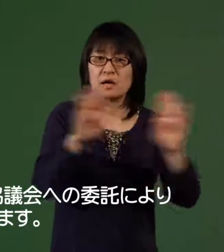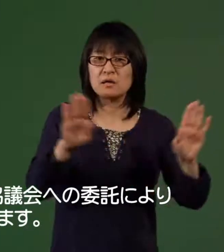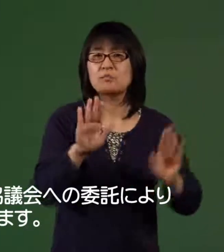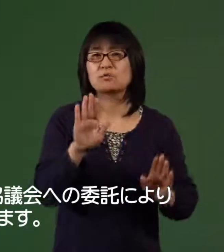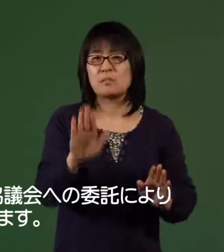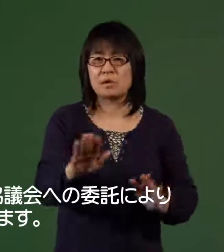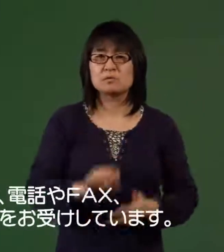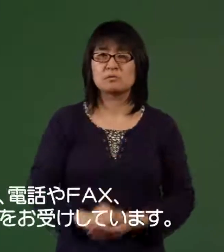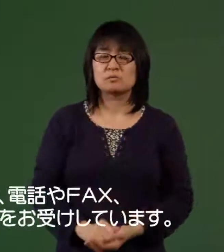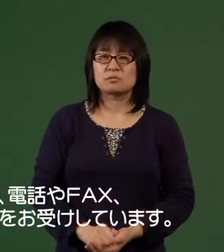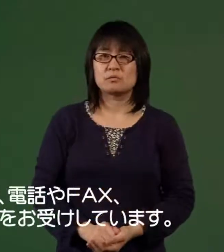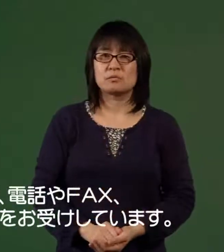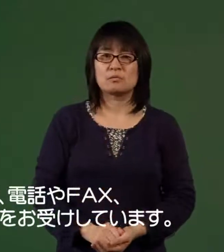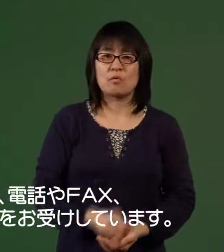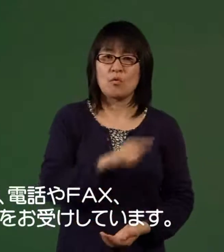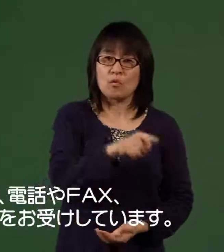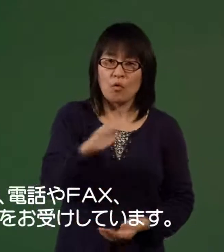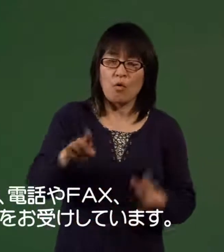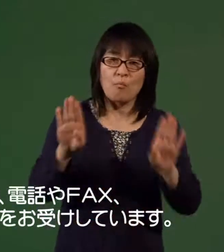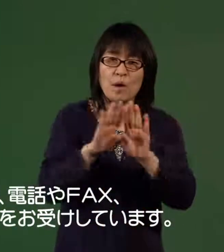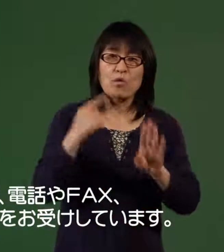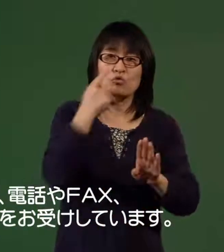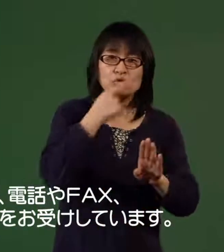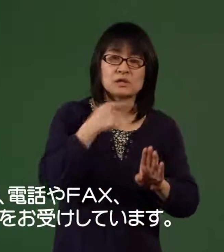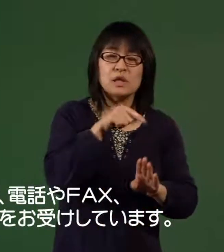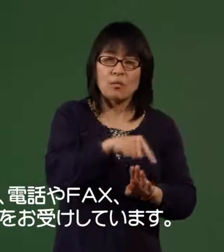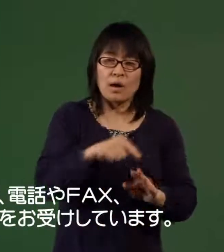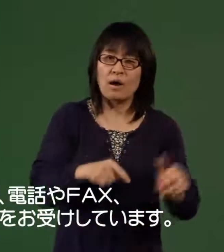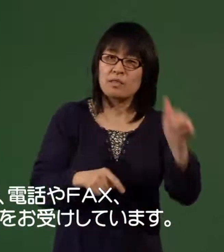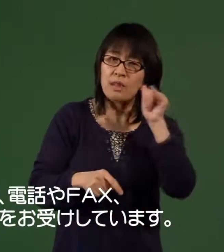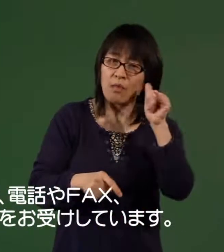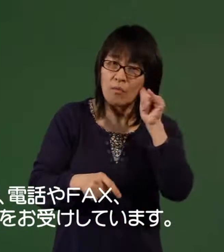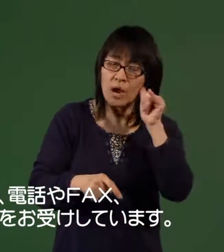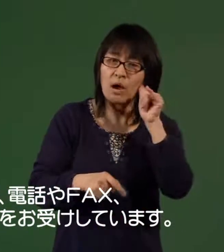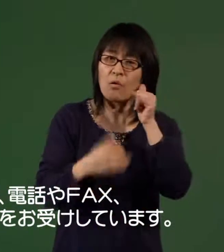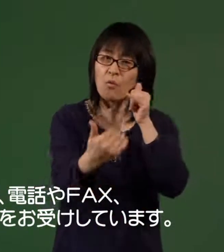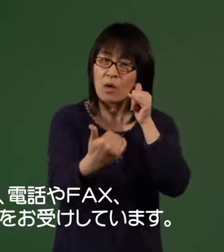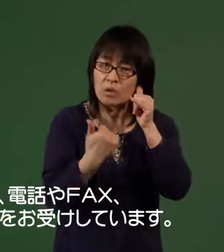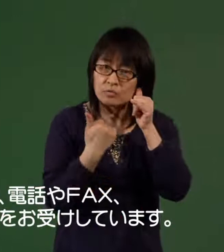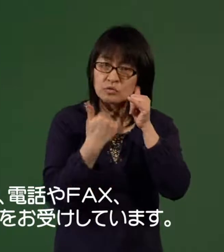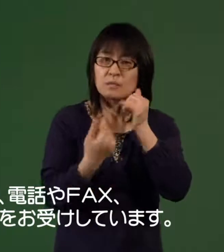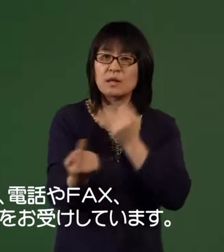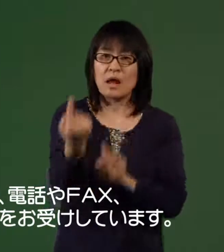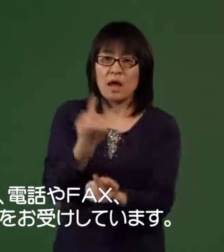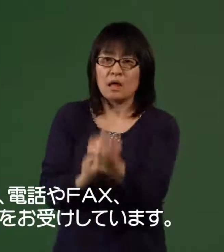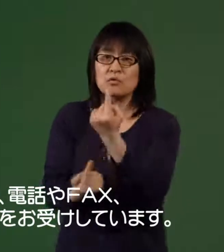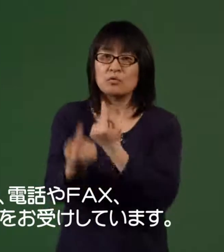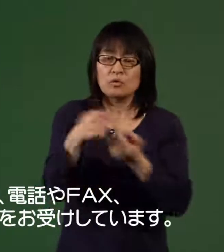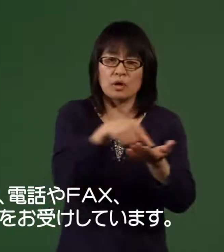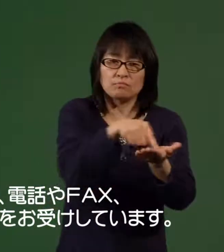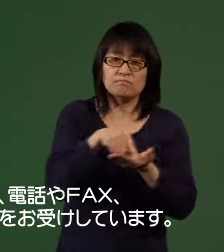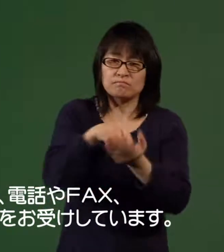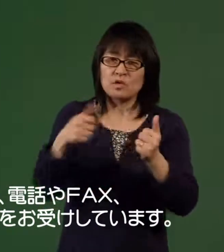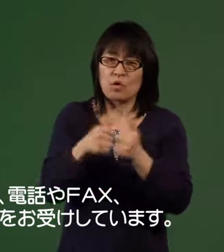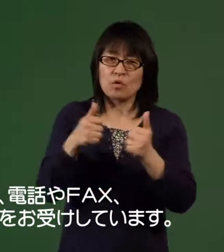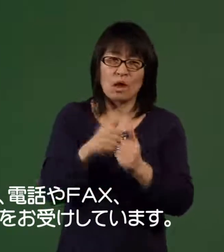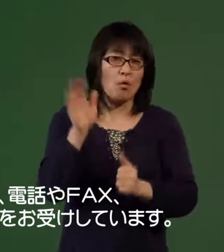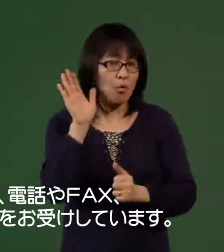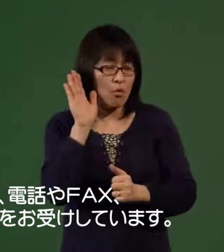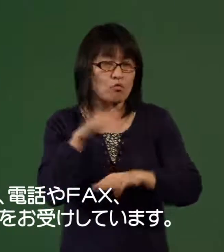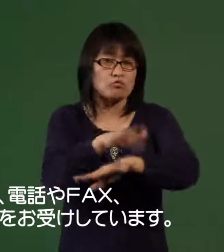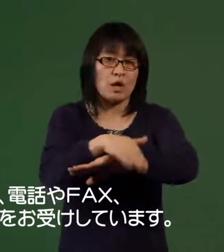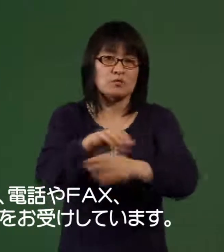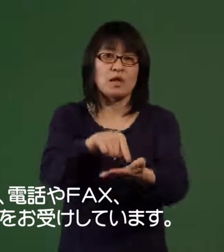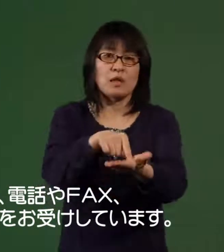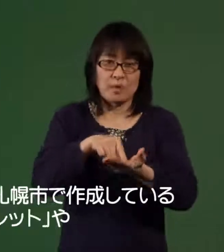ますこれらの窓口では電話や fax または来週により相談をお受けしております